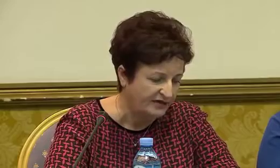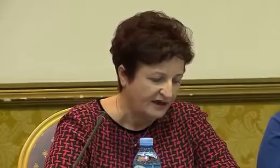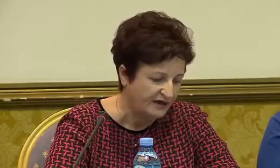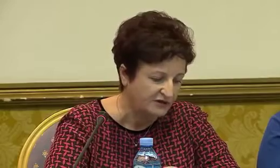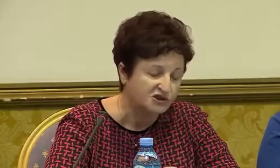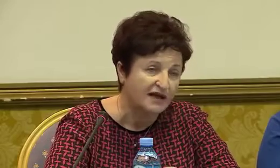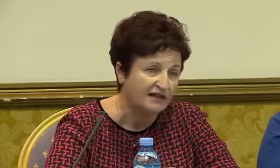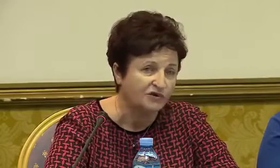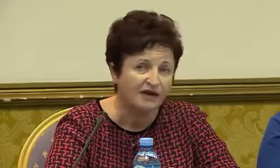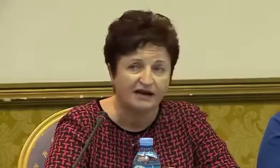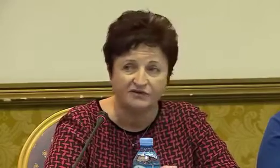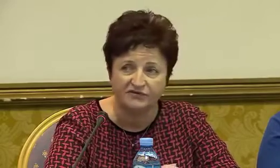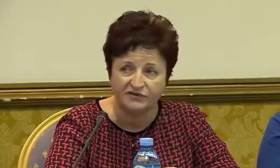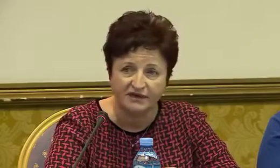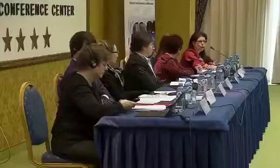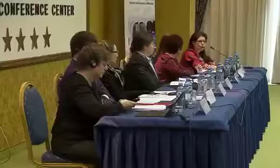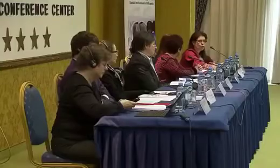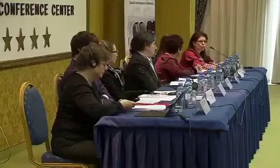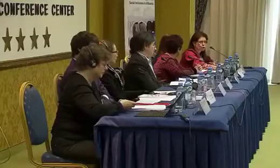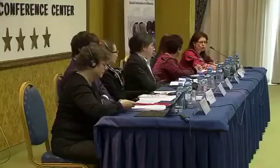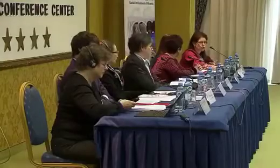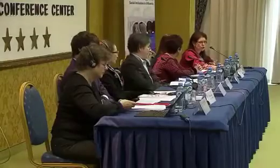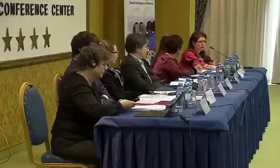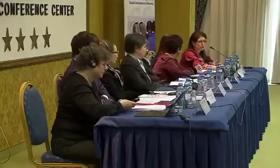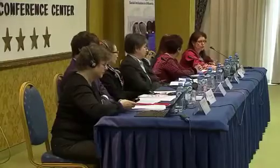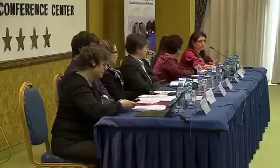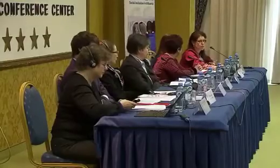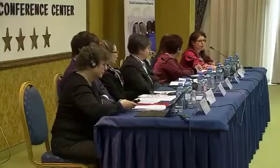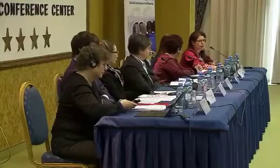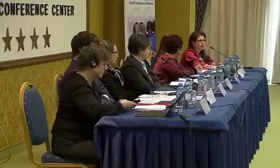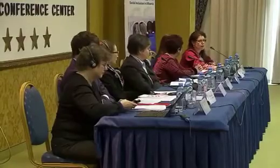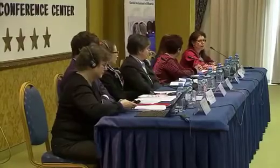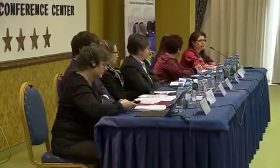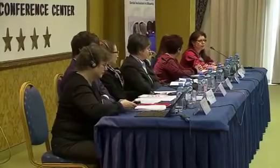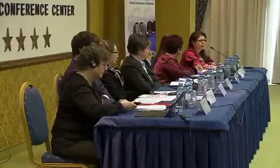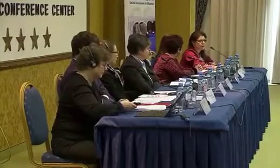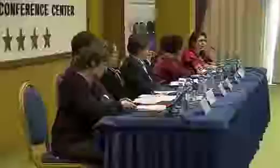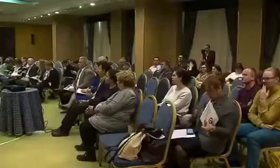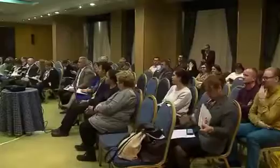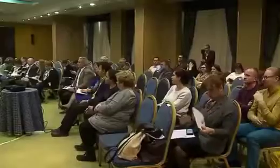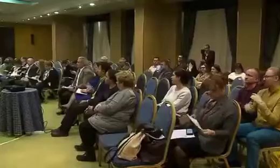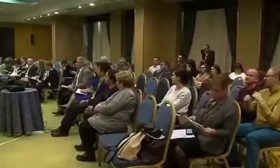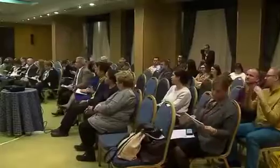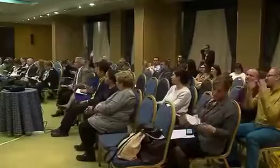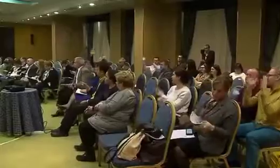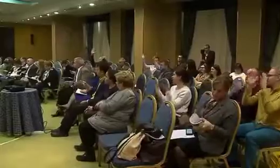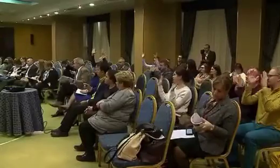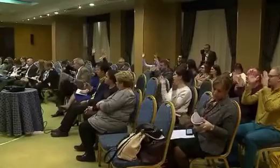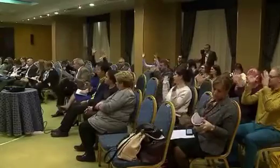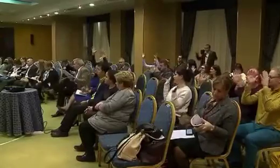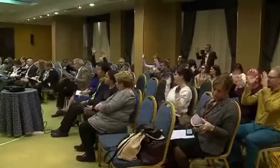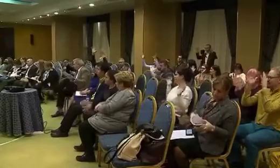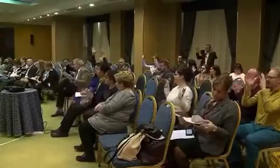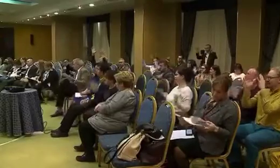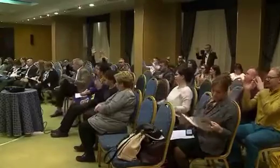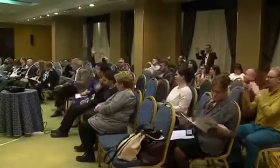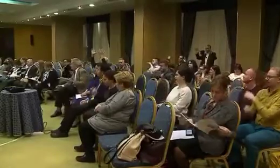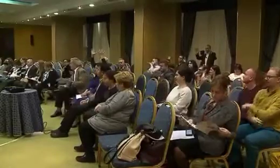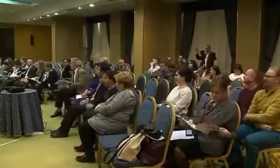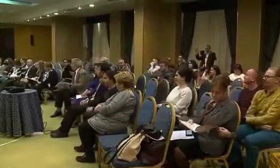dhe një shkallë më të lartë varfërie. Studimi referohet intervistimit të 434 personave që nuk dëgjojnë, pjesa më e madhe të